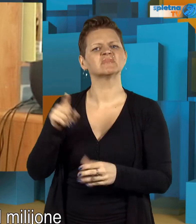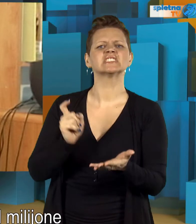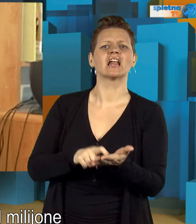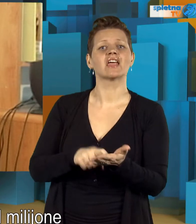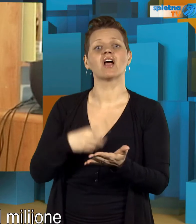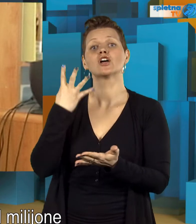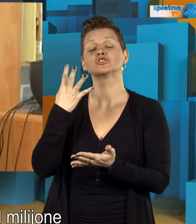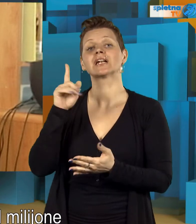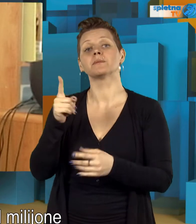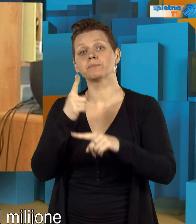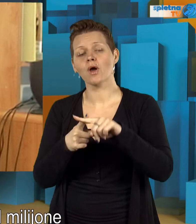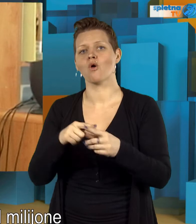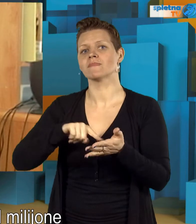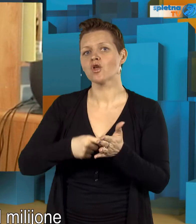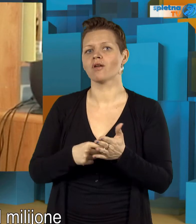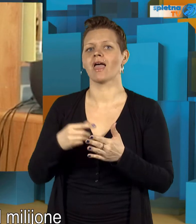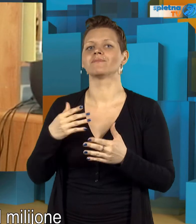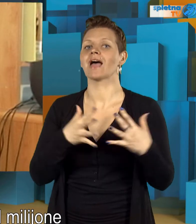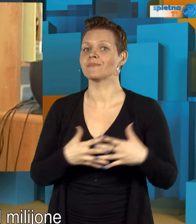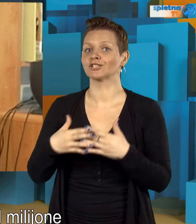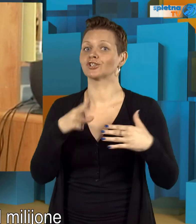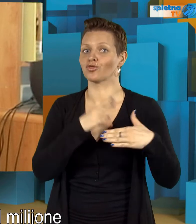$4,5 milijone odškodnine.